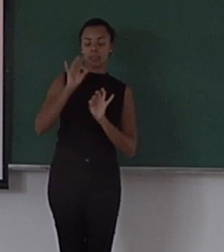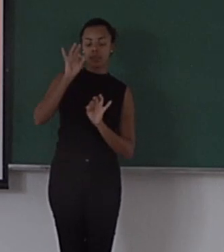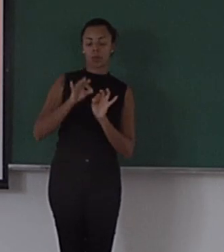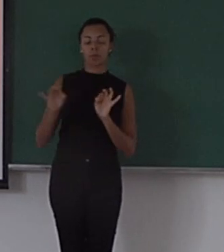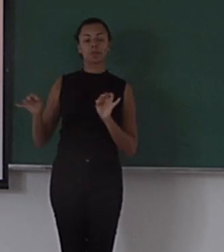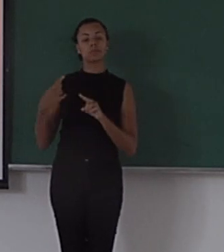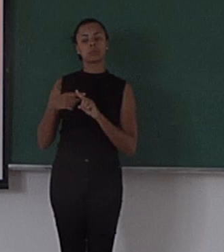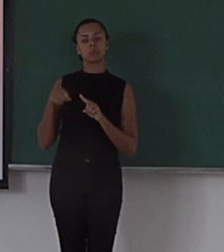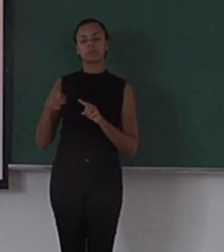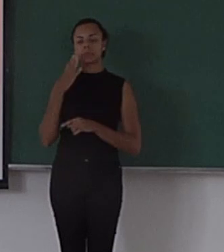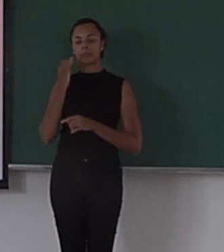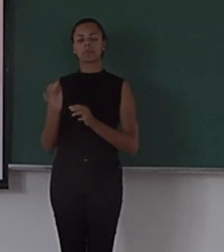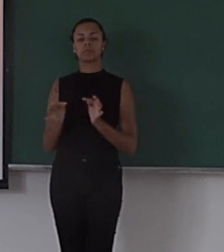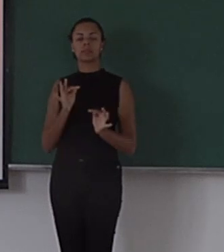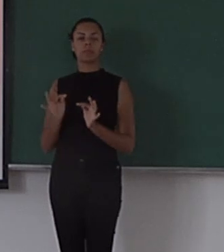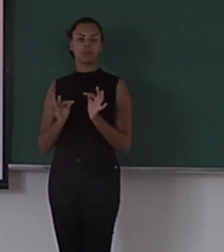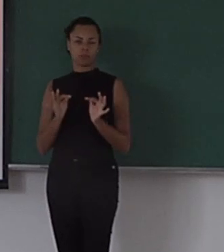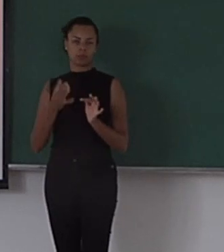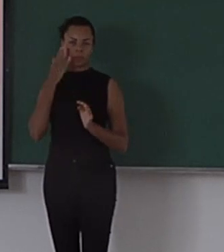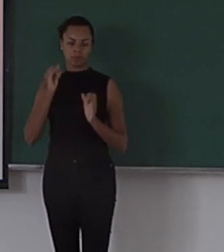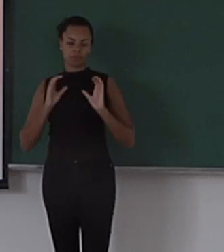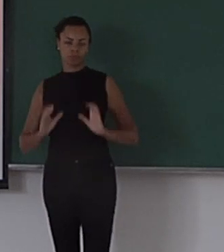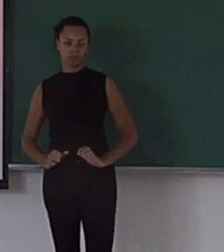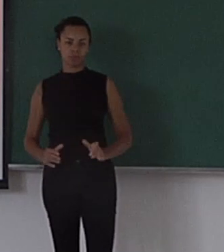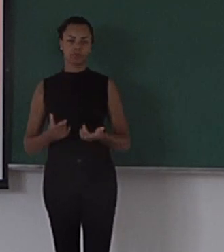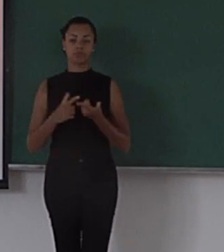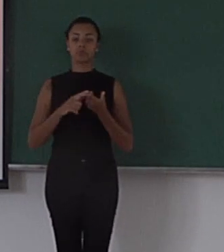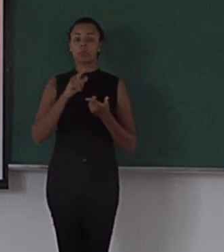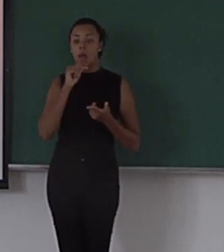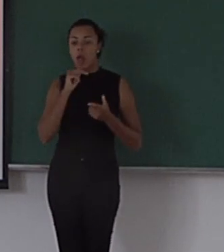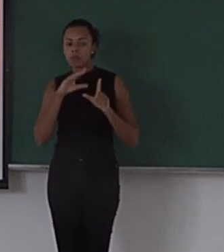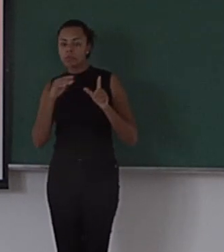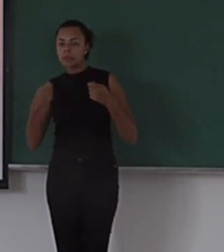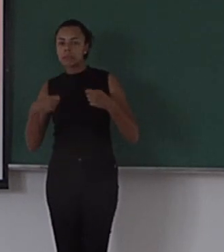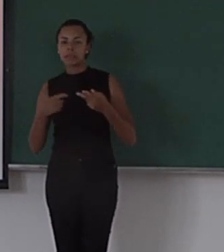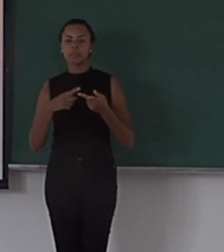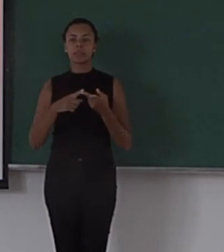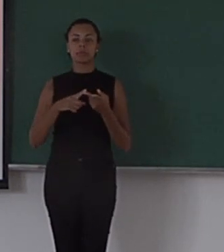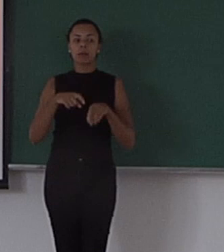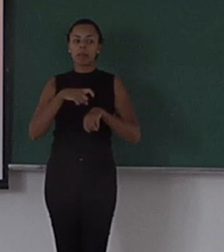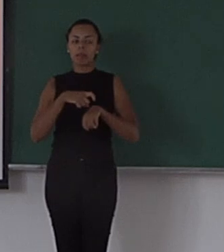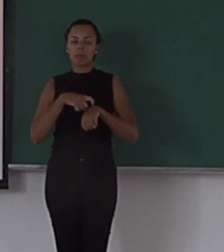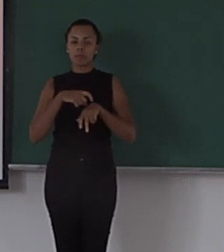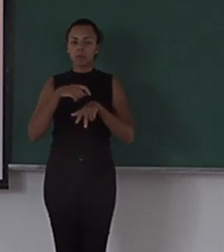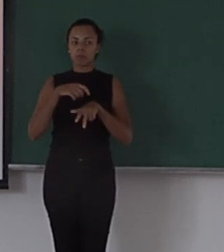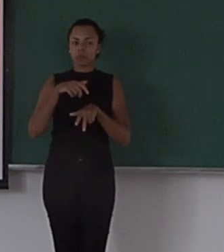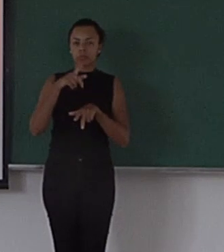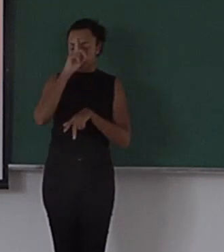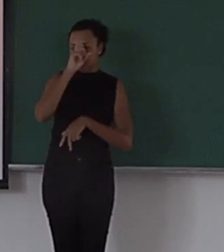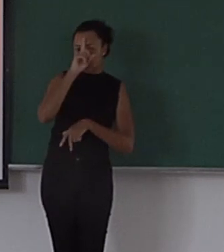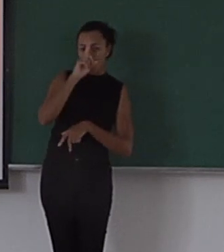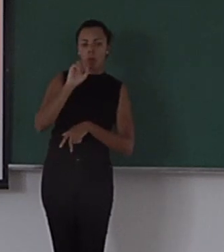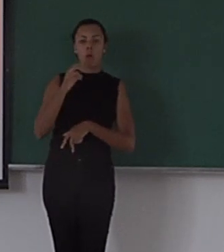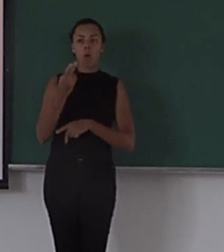quê? Isso vai direcionar para a gente muitas condutas, como grau de hidratação, grau de hospitalização, vamos tratar hospitalizado ou vamos